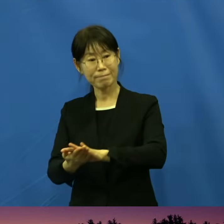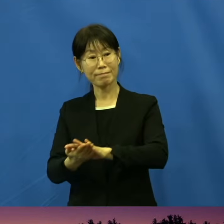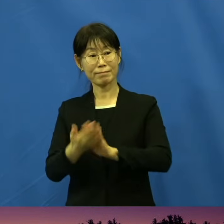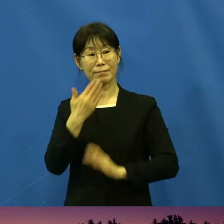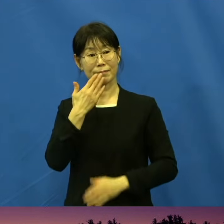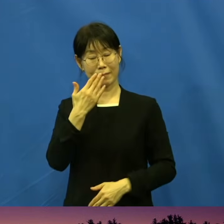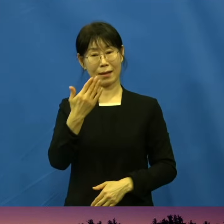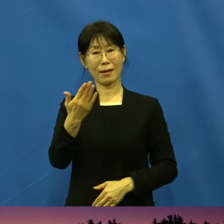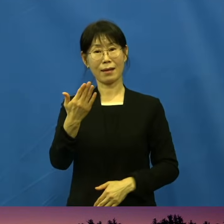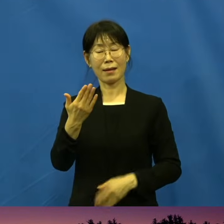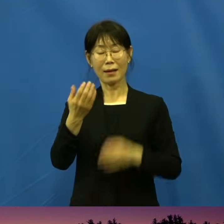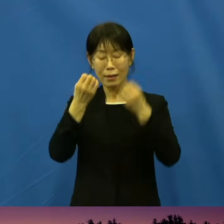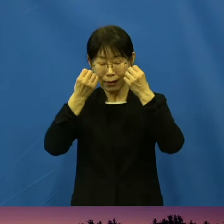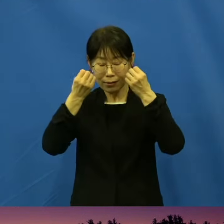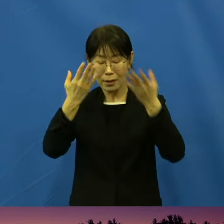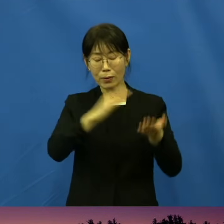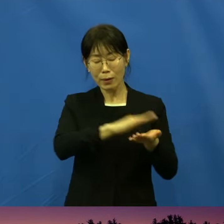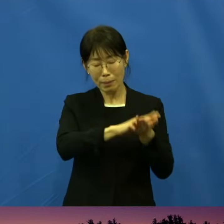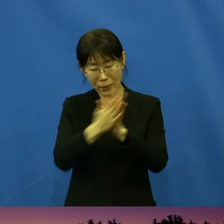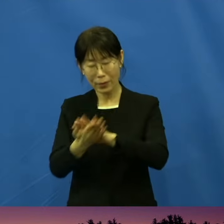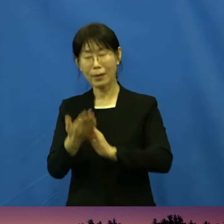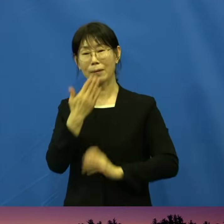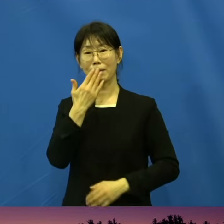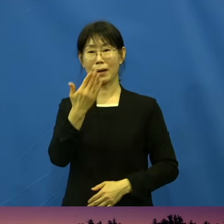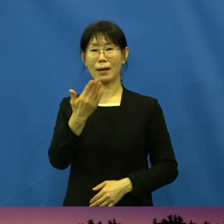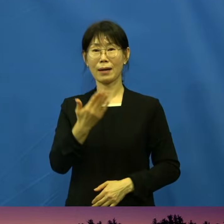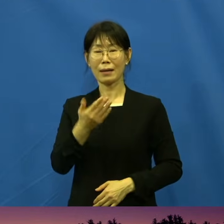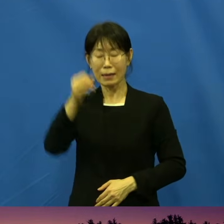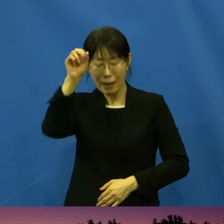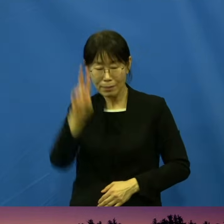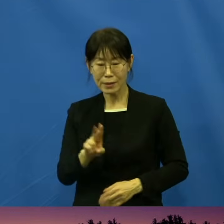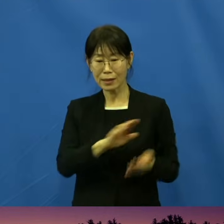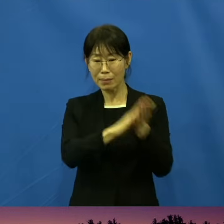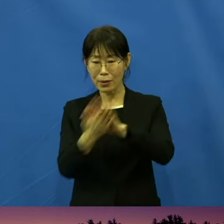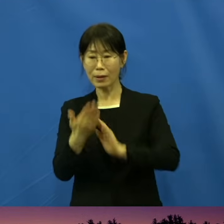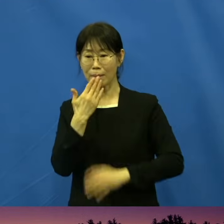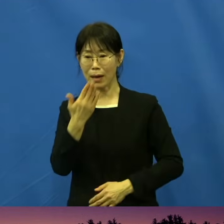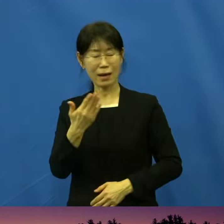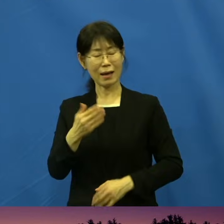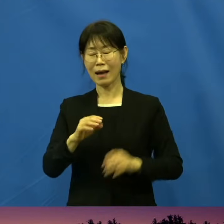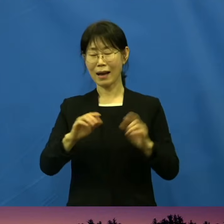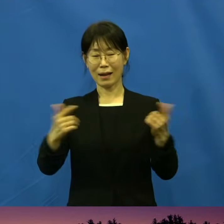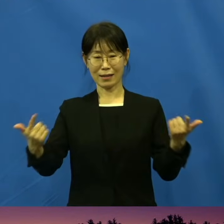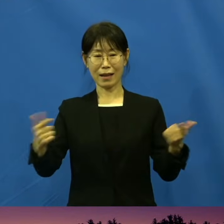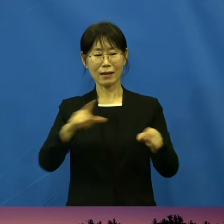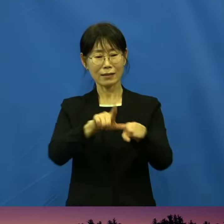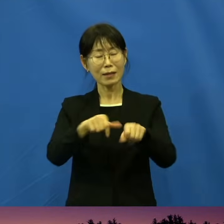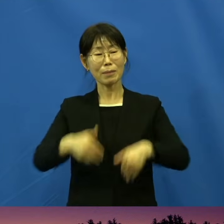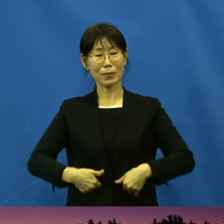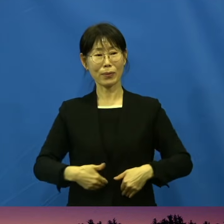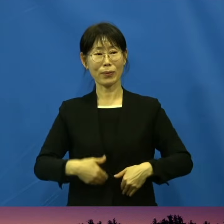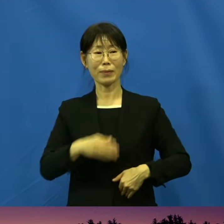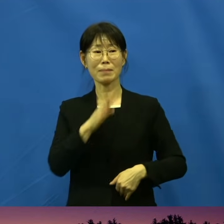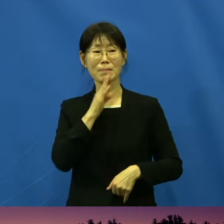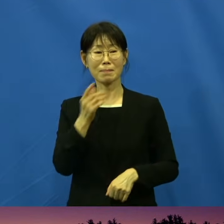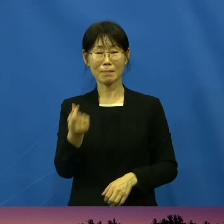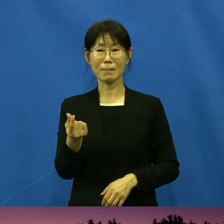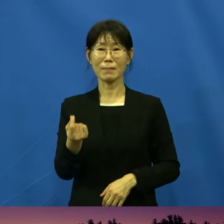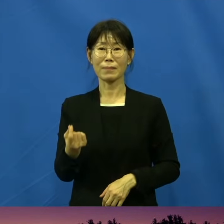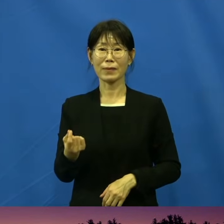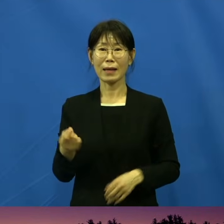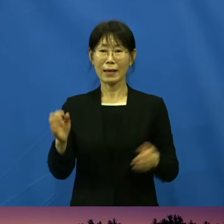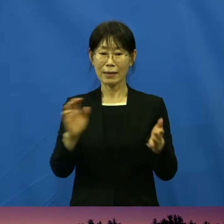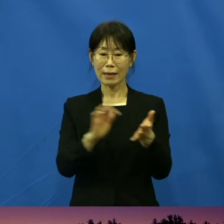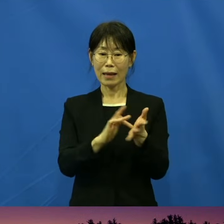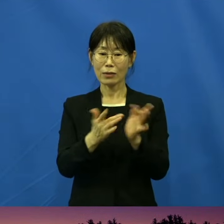새로운 자아가 있는 거예요. 물론 이건 시간이 걸리는 거예요. 하루아침이 되는 일이 아니에요. 우리에는 구습들이 많아요. 여러분, 예수를 믿기